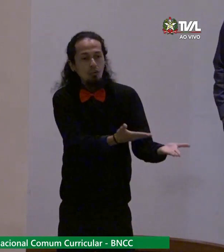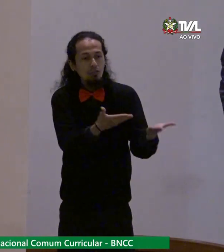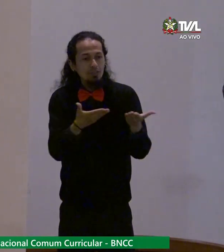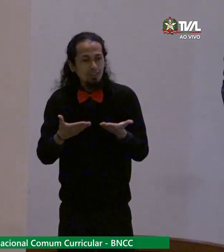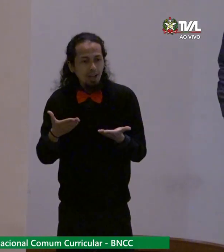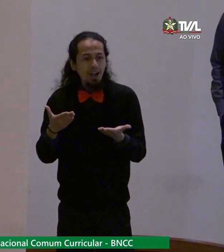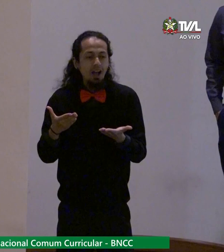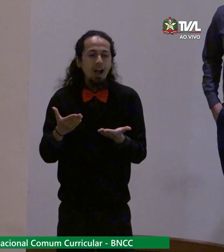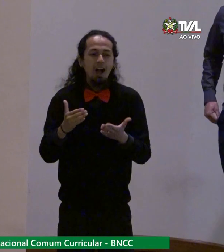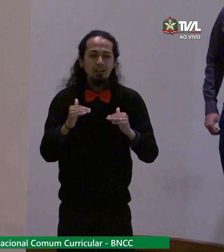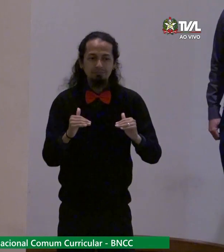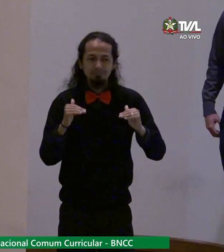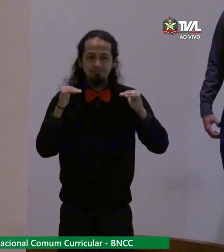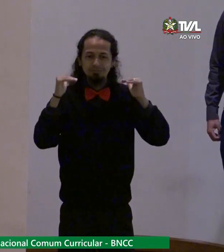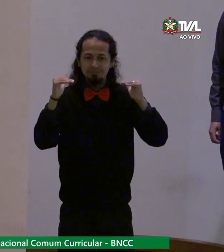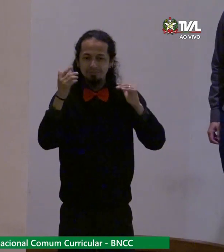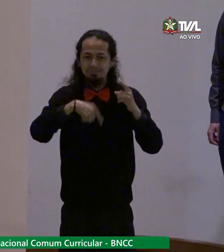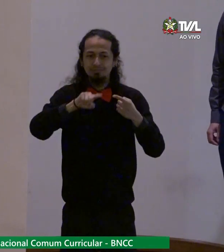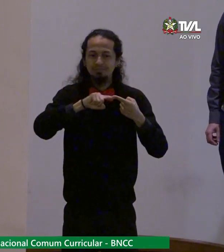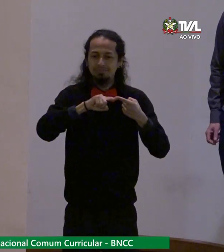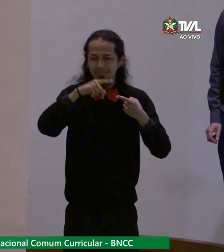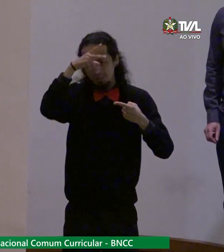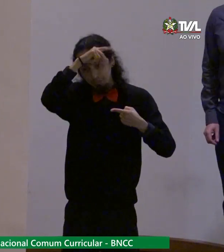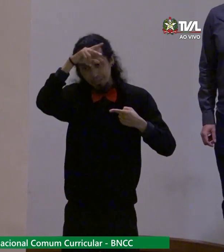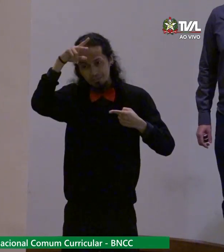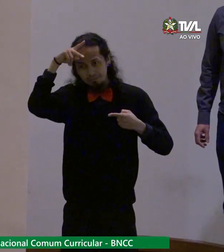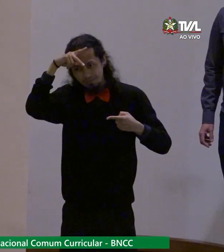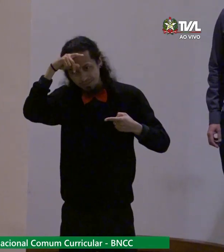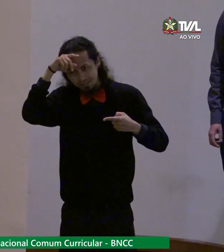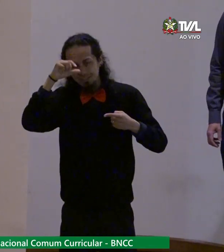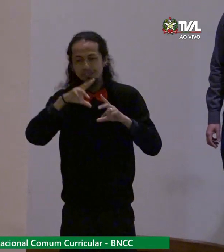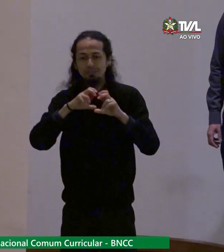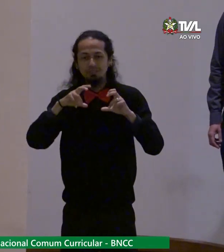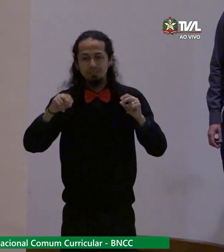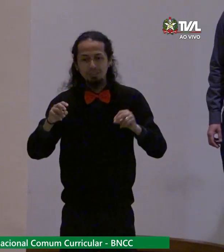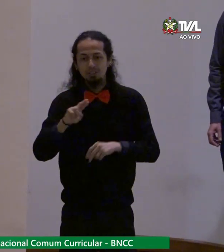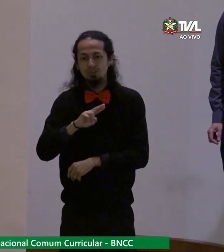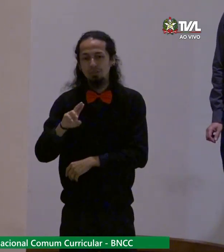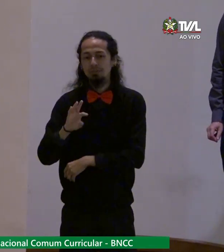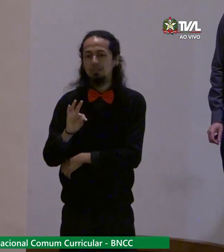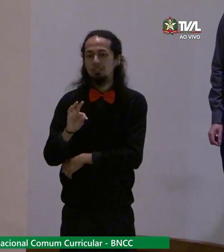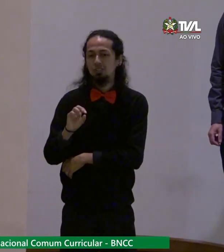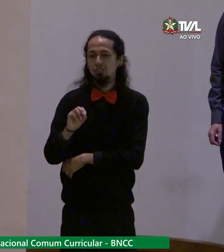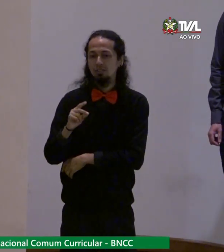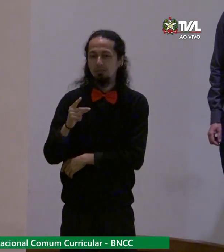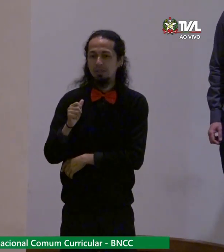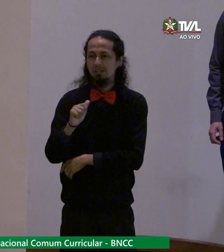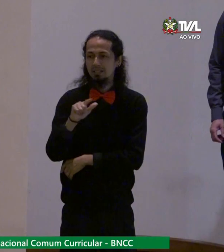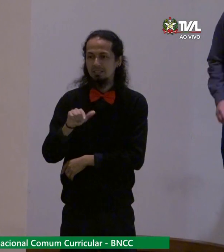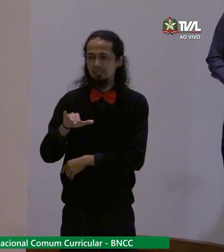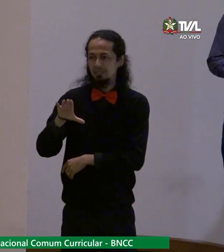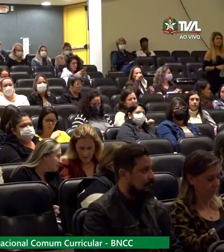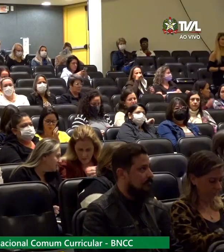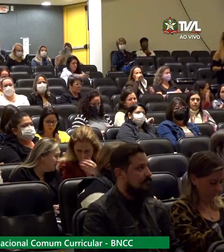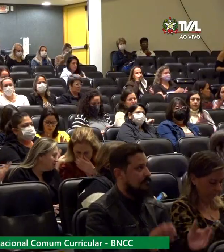autoridades e o Prefeito Municipal de Florianópolis Topázio Silveira Neto